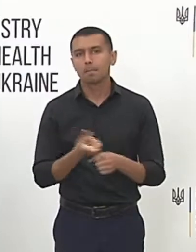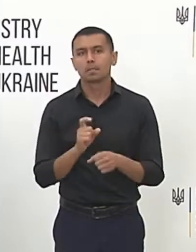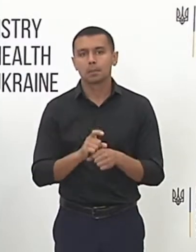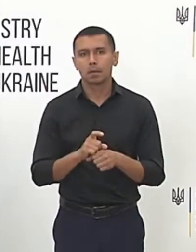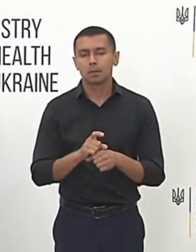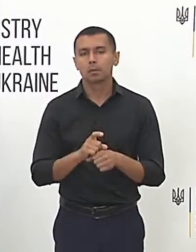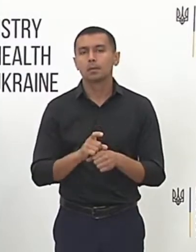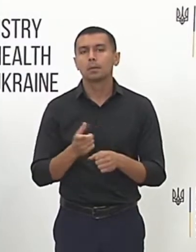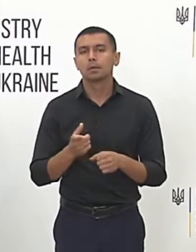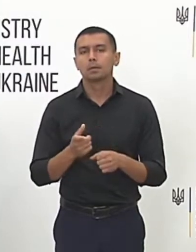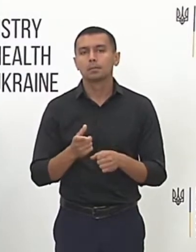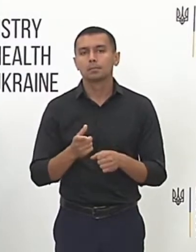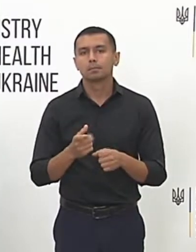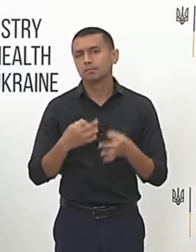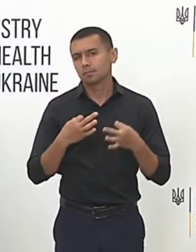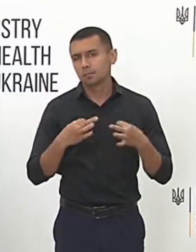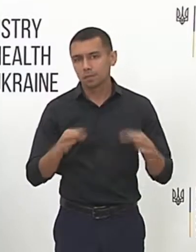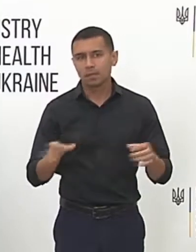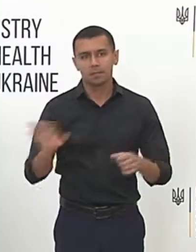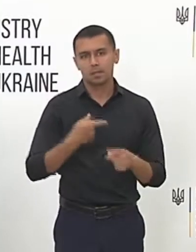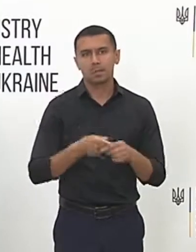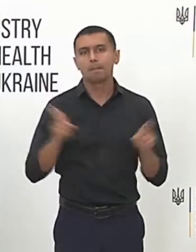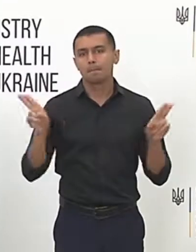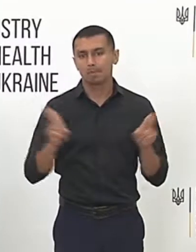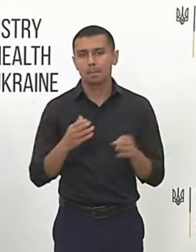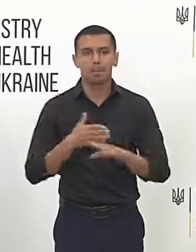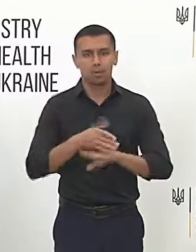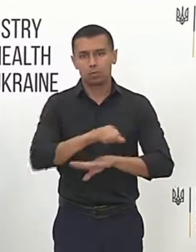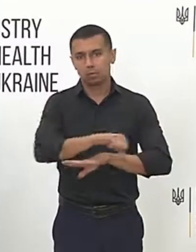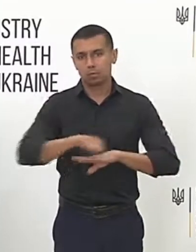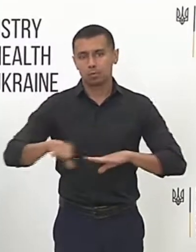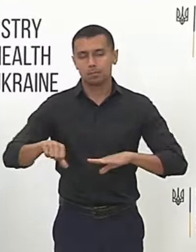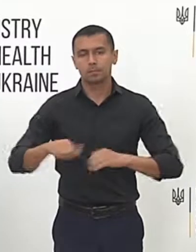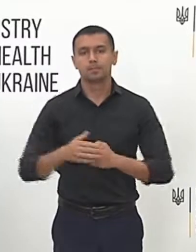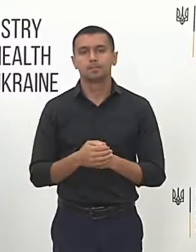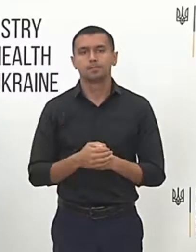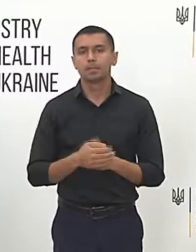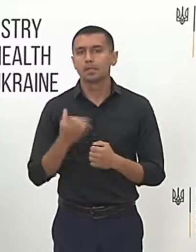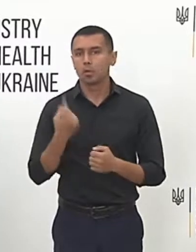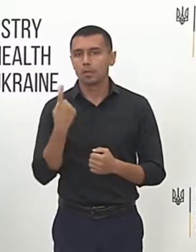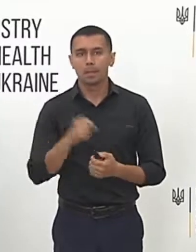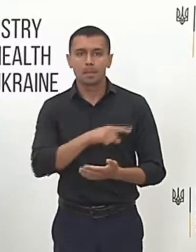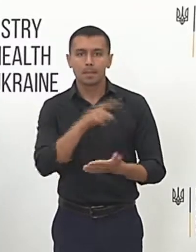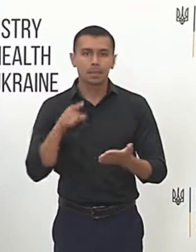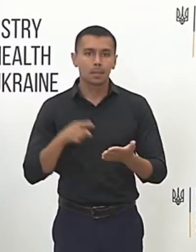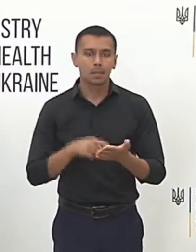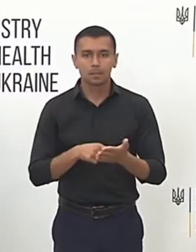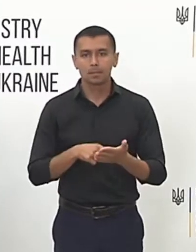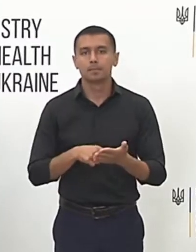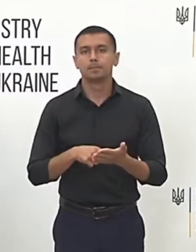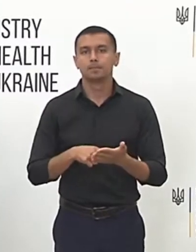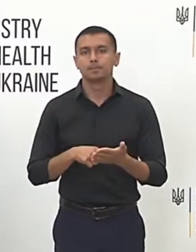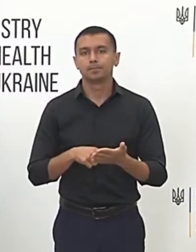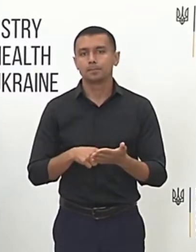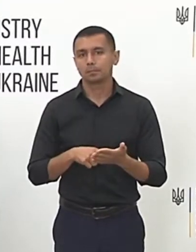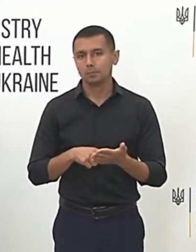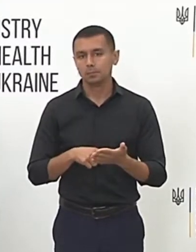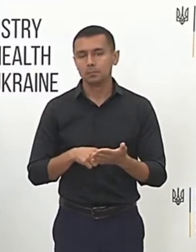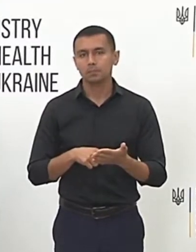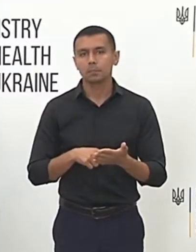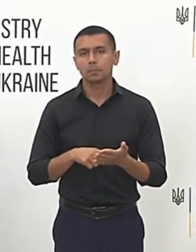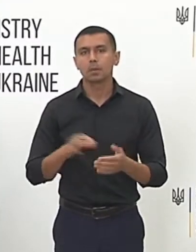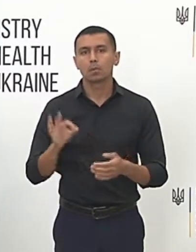максимально лібералізувати всі ці правила перетину кордону. І ще одне питання до вас, пане міністр.